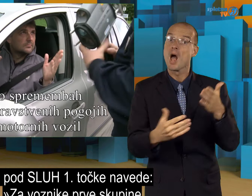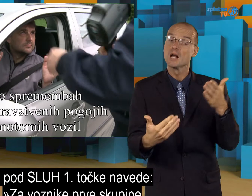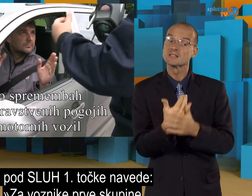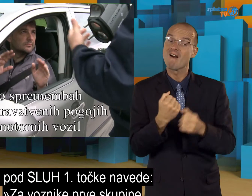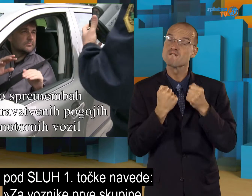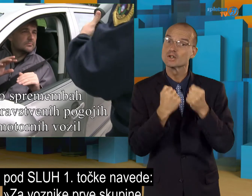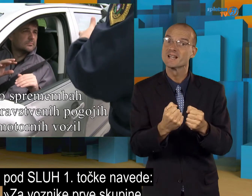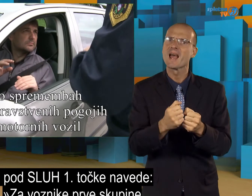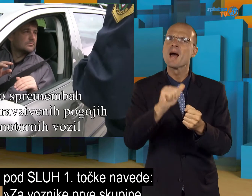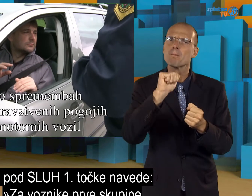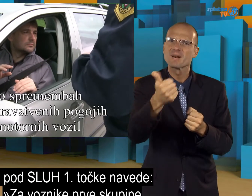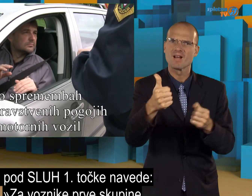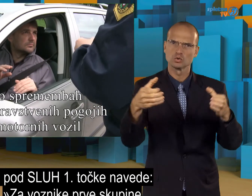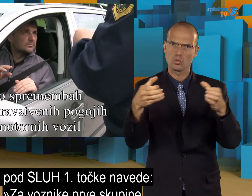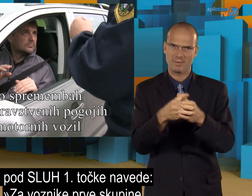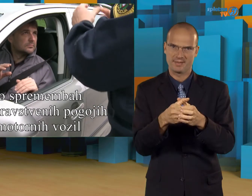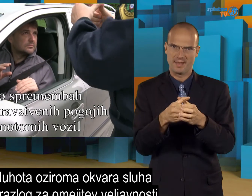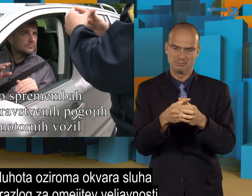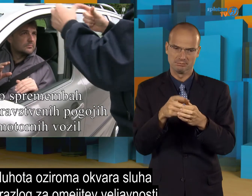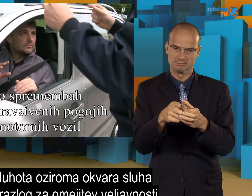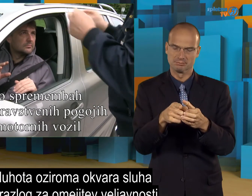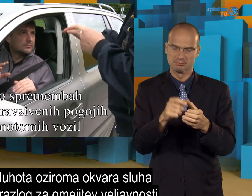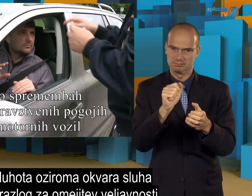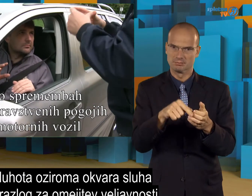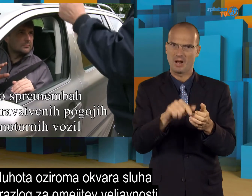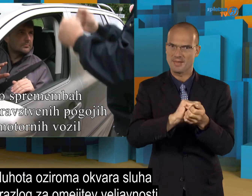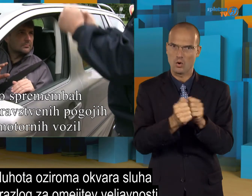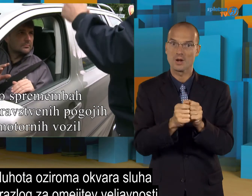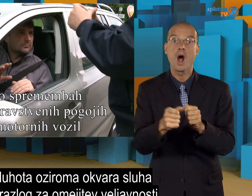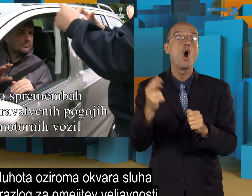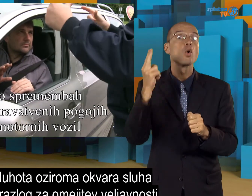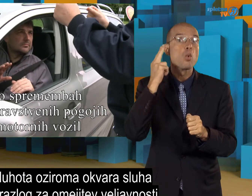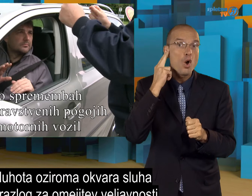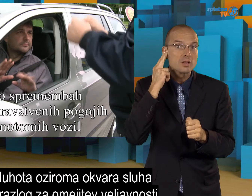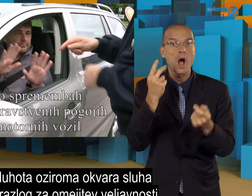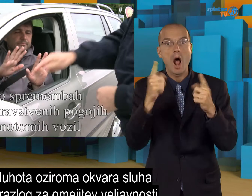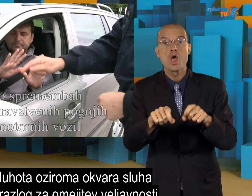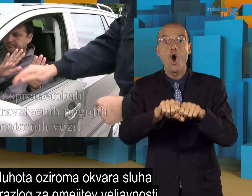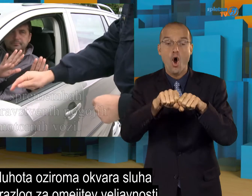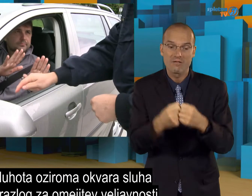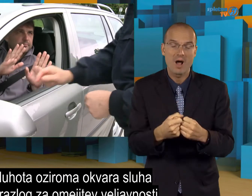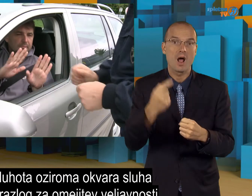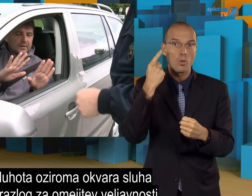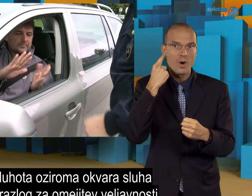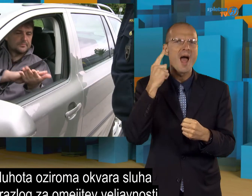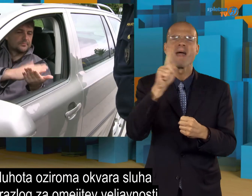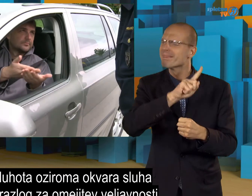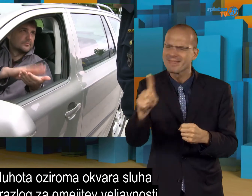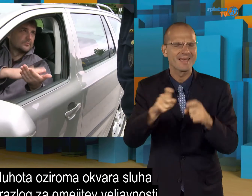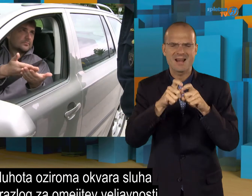za voznike prve skupine gluhota oziroma okvara sluha ni razlog za omejitev veljavnosti vozniškega